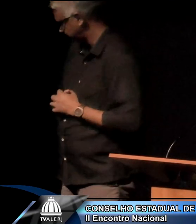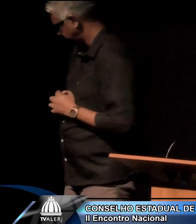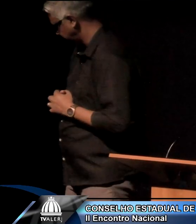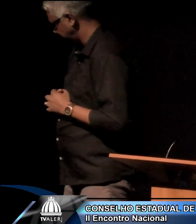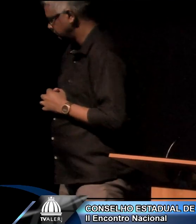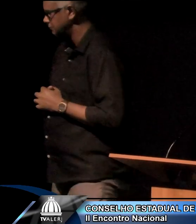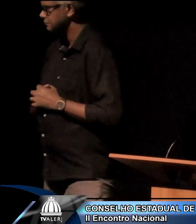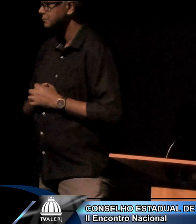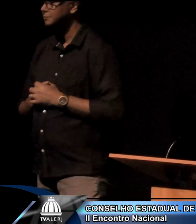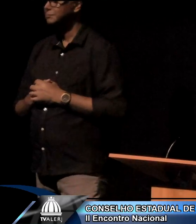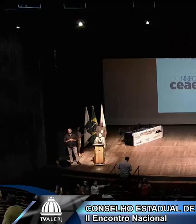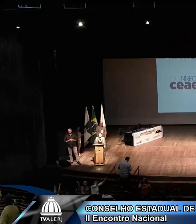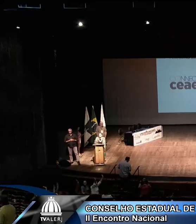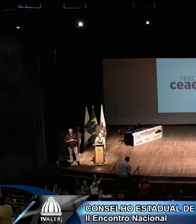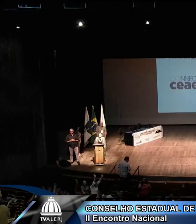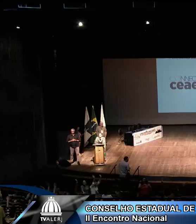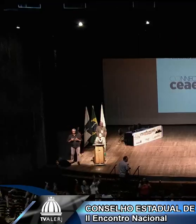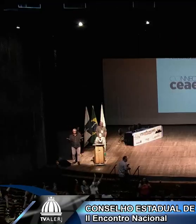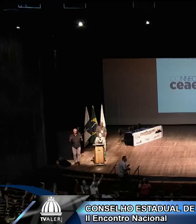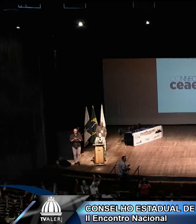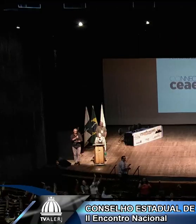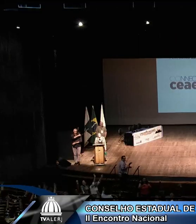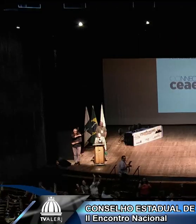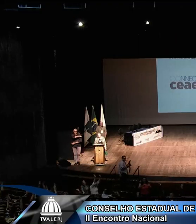E cadê o Rio de Janeiro